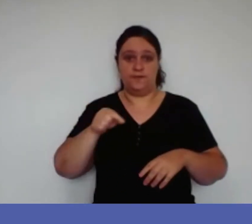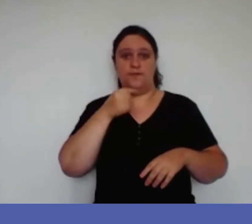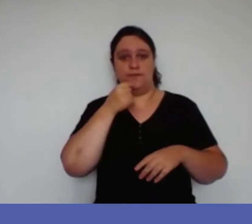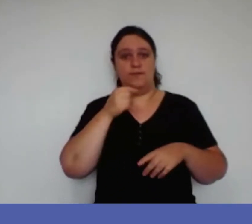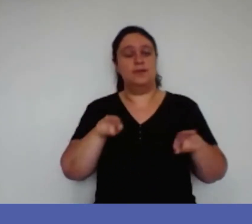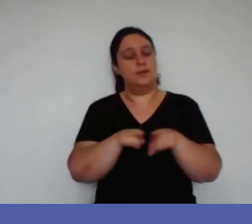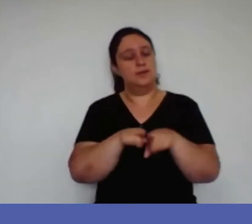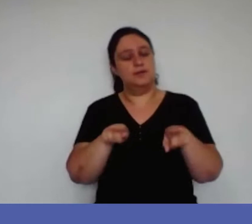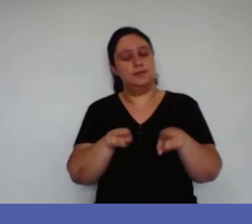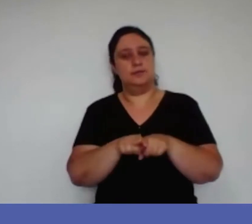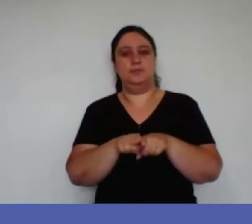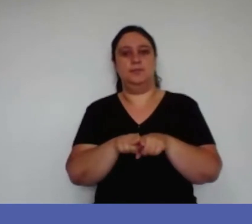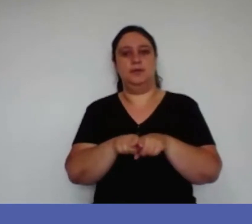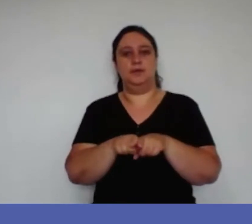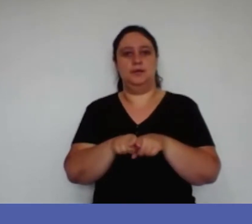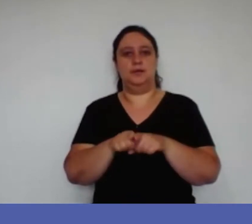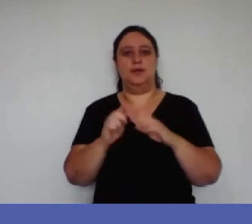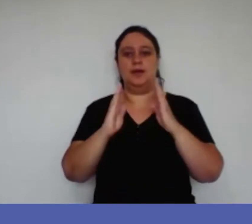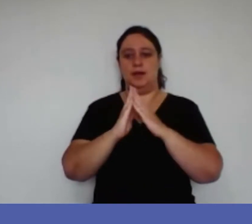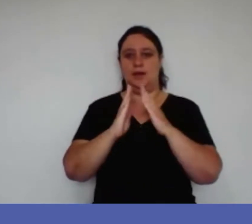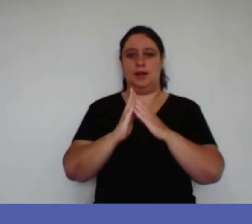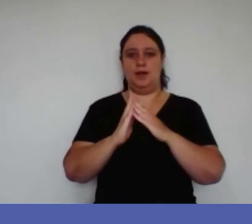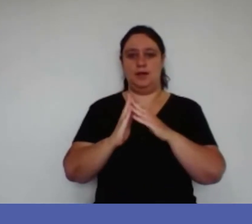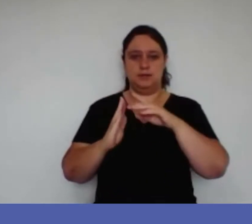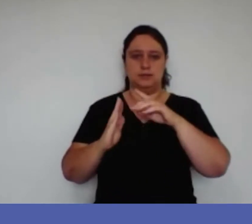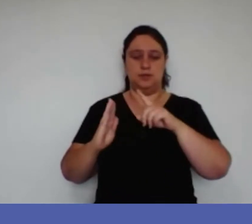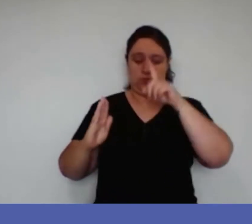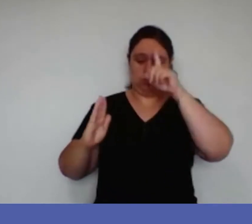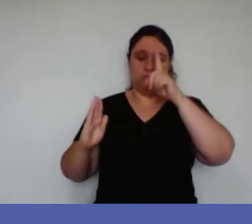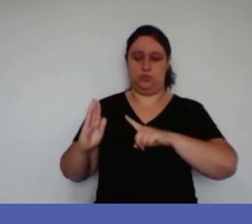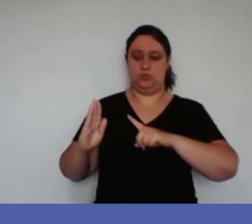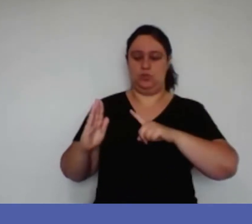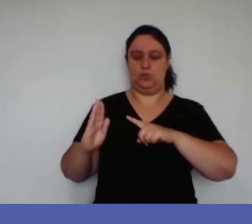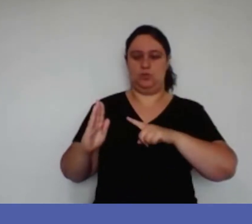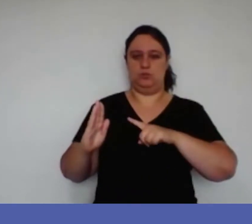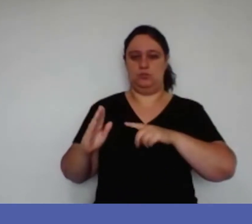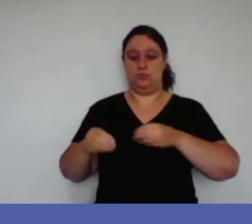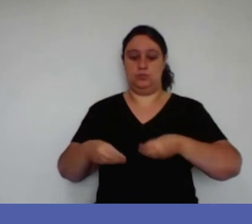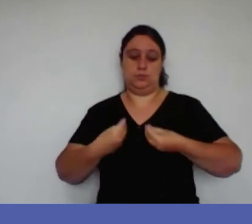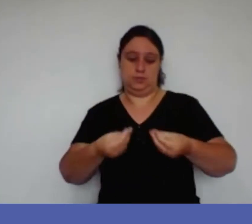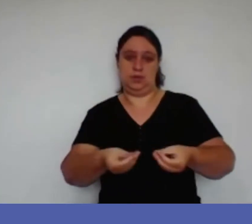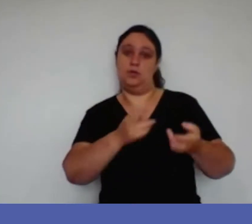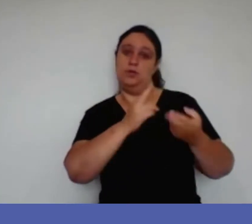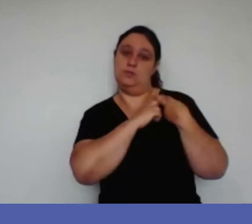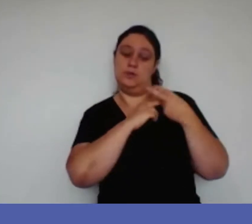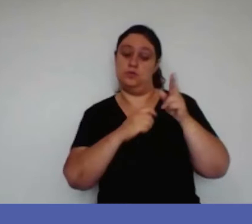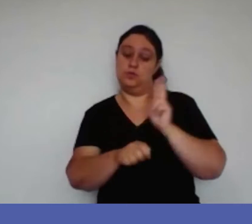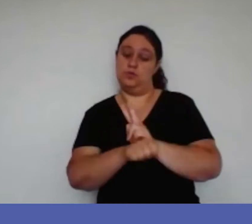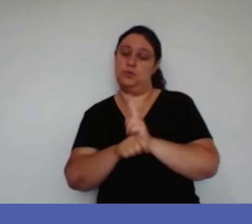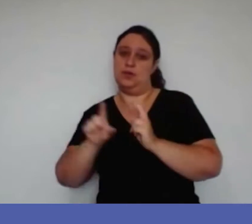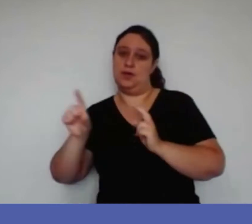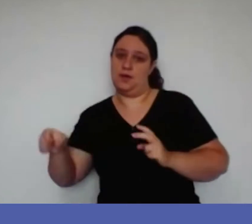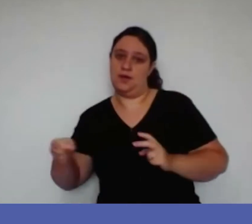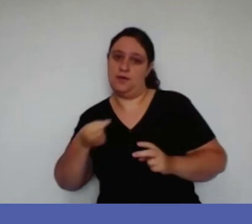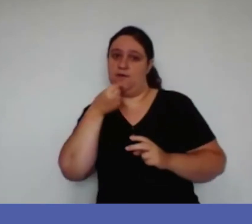casa encarregou-lhes de cuidar de uma vinha. Irmãos, de novo essa vinha. E